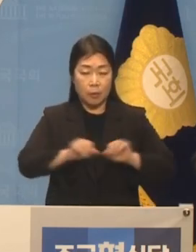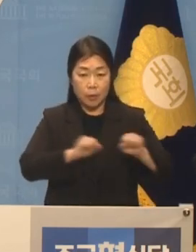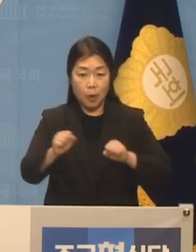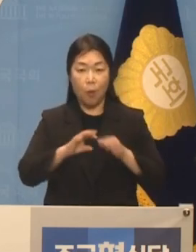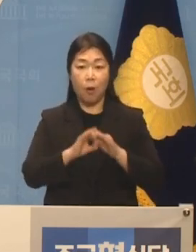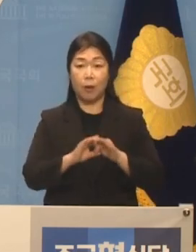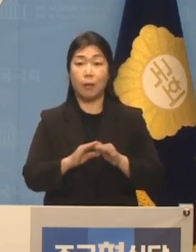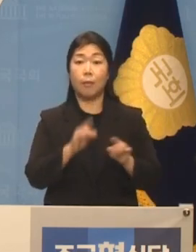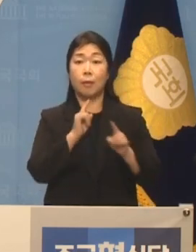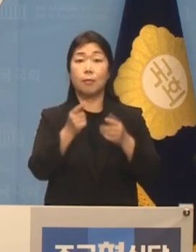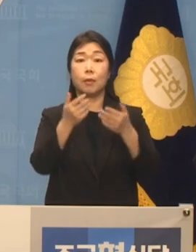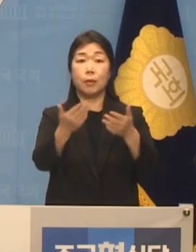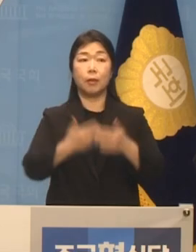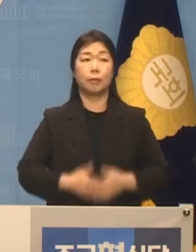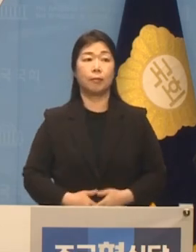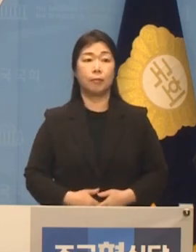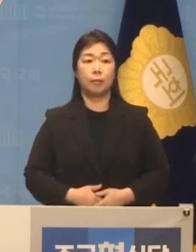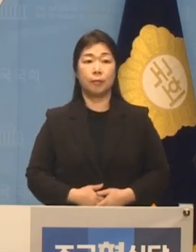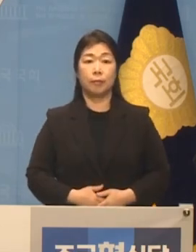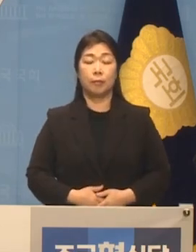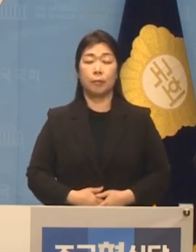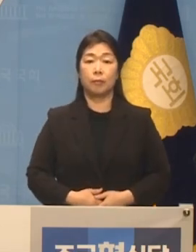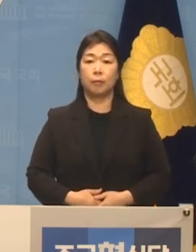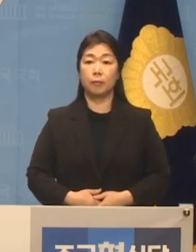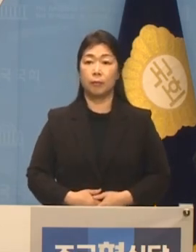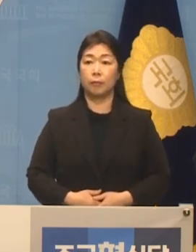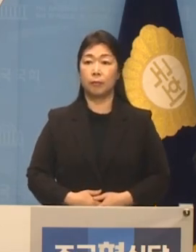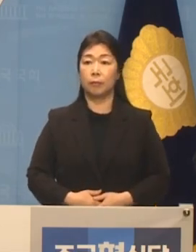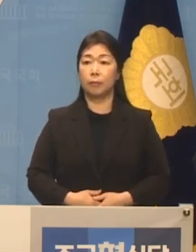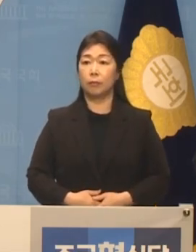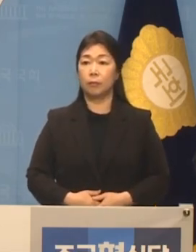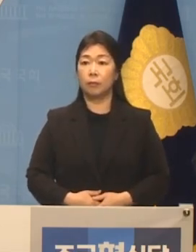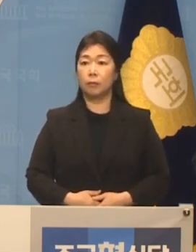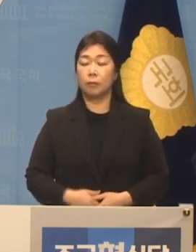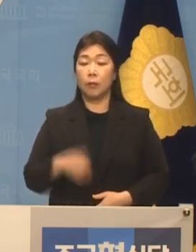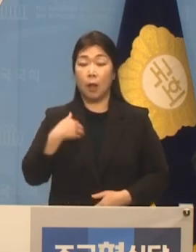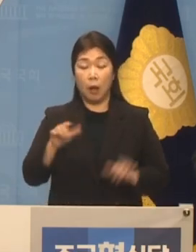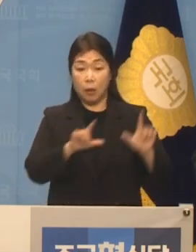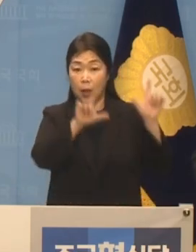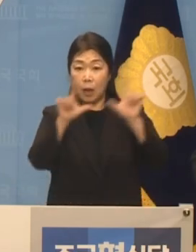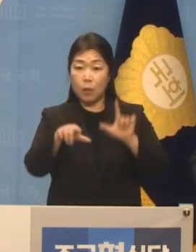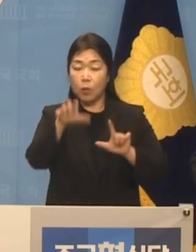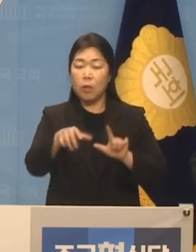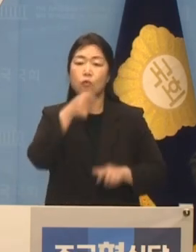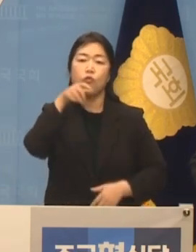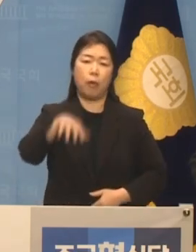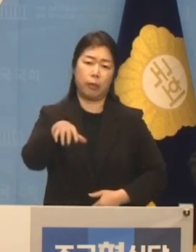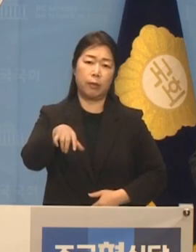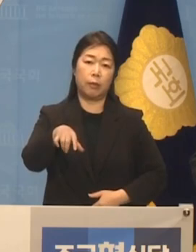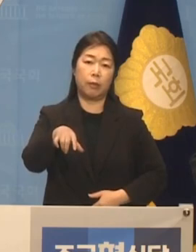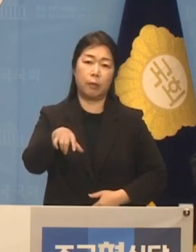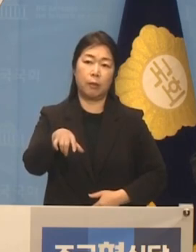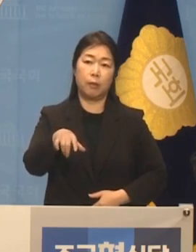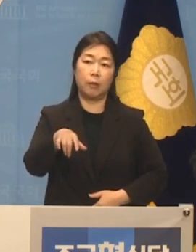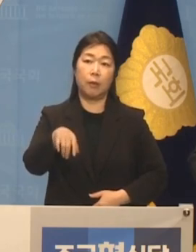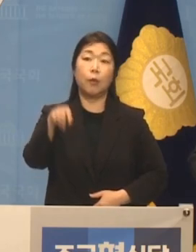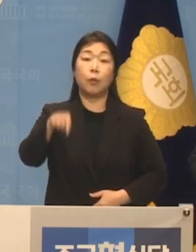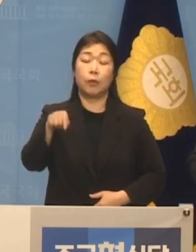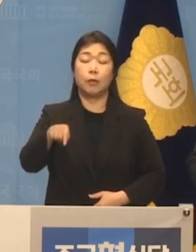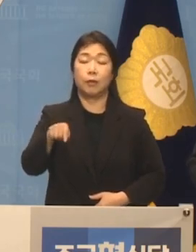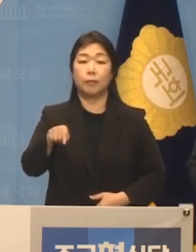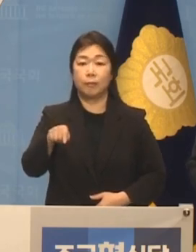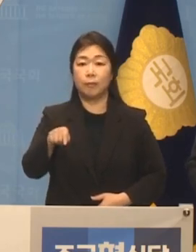기자회견을 소개하게 되었습니다. 제가 살고 있는 동네가 수원입니다. 수원 동네에서